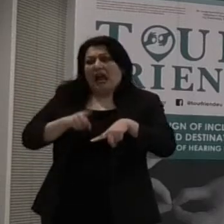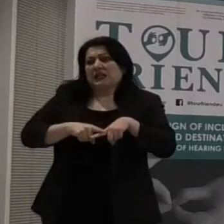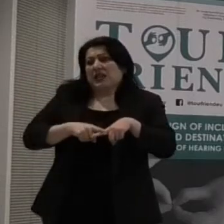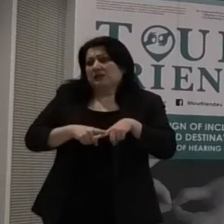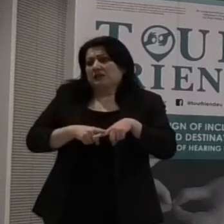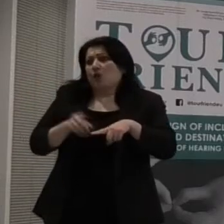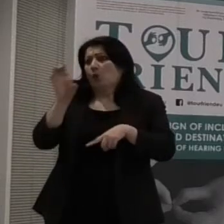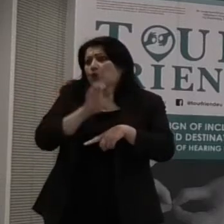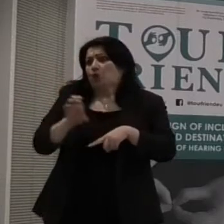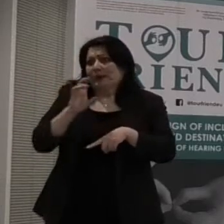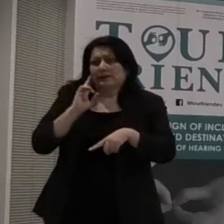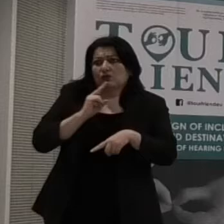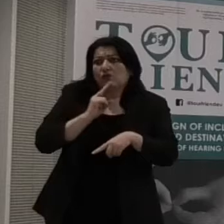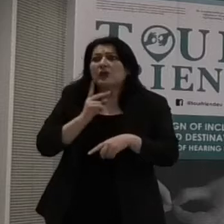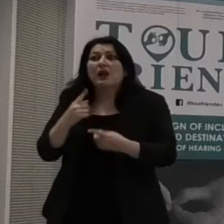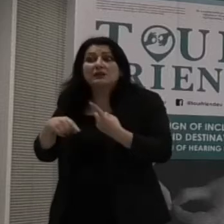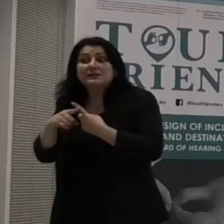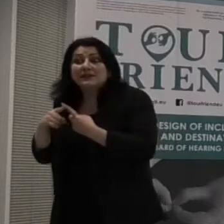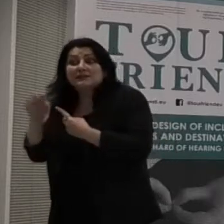μουσείο, αλλά και για τους ξένους.